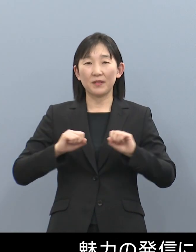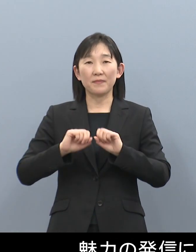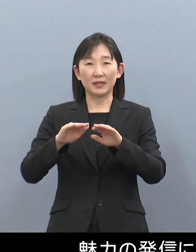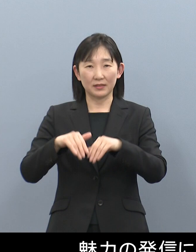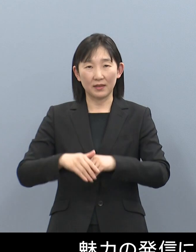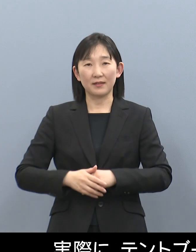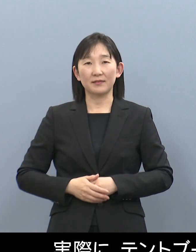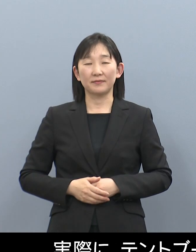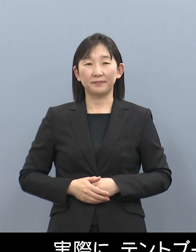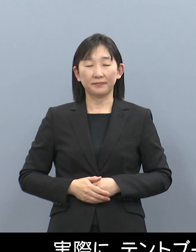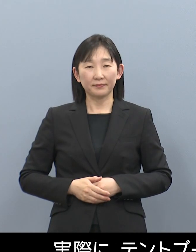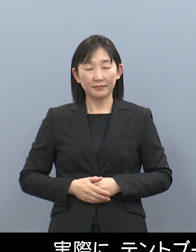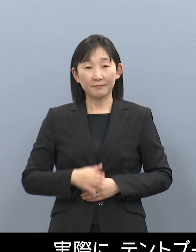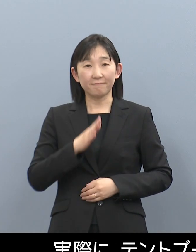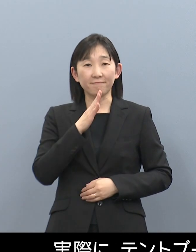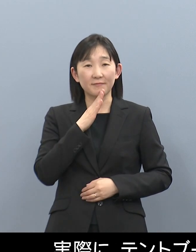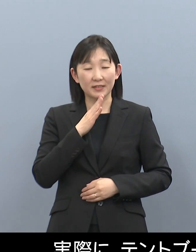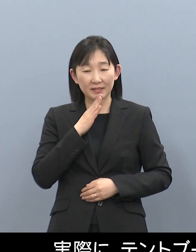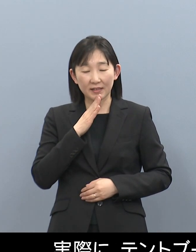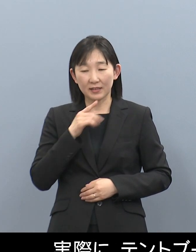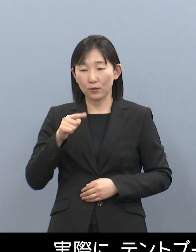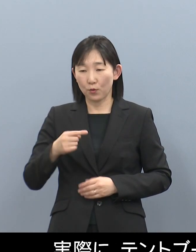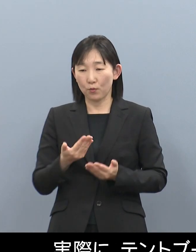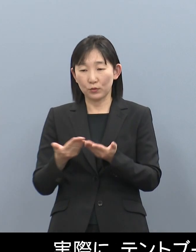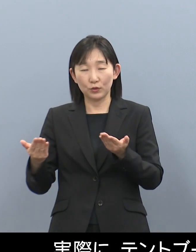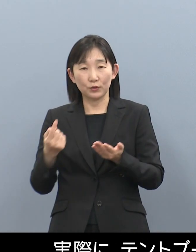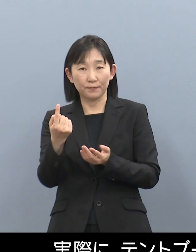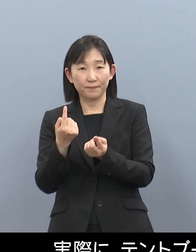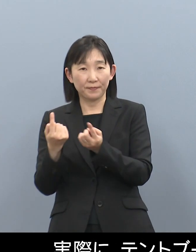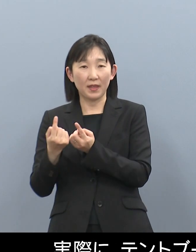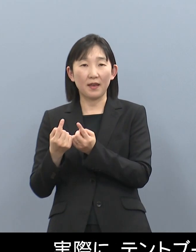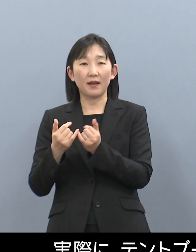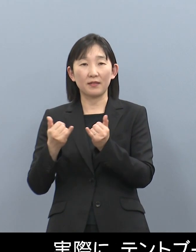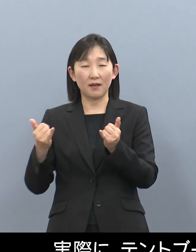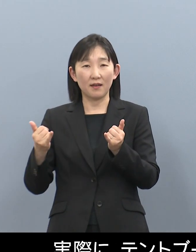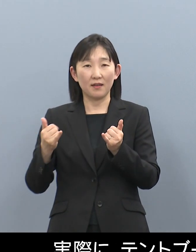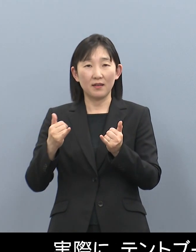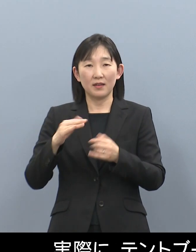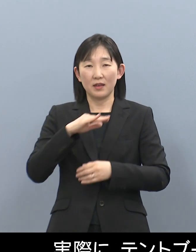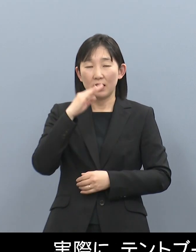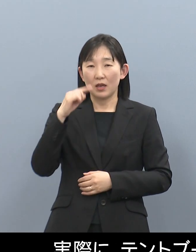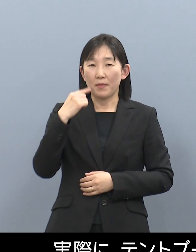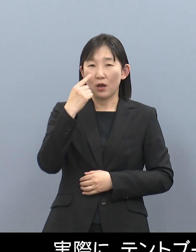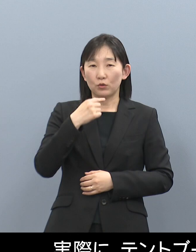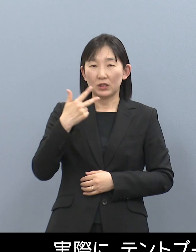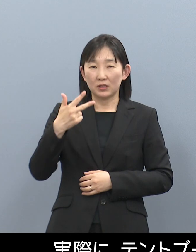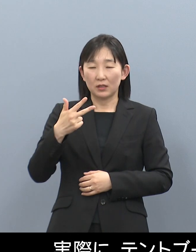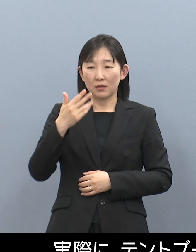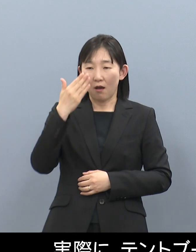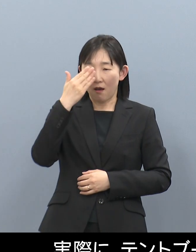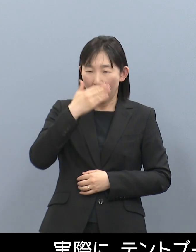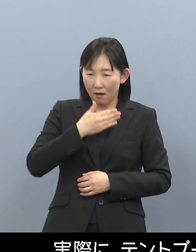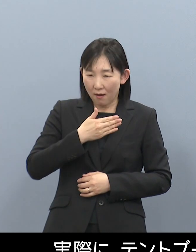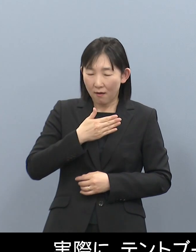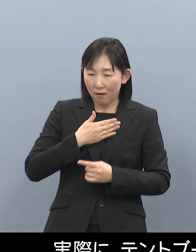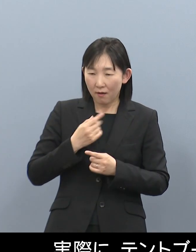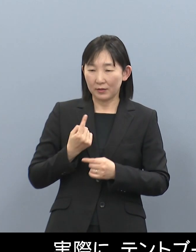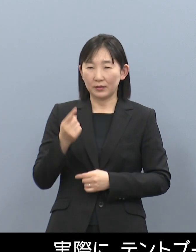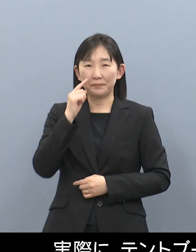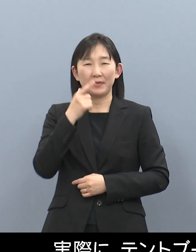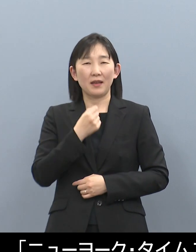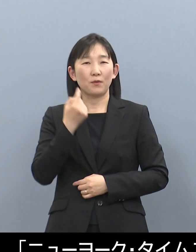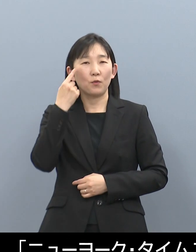ます。実際にテントブースを訪れた方々からは山口市を初めて知って行ってみたいと思った